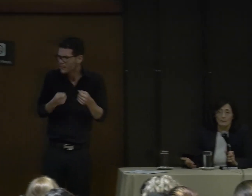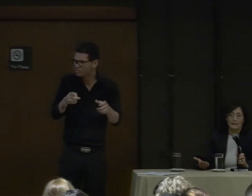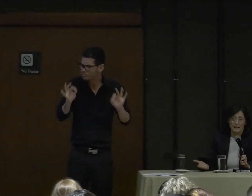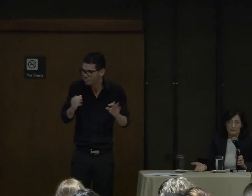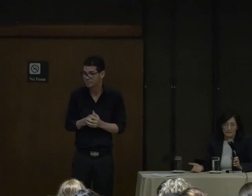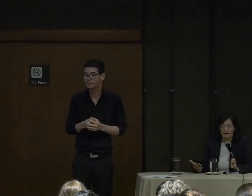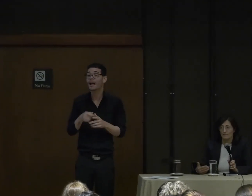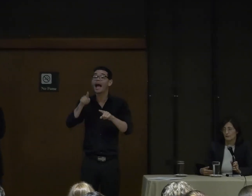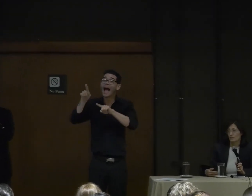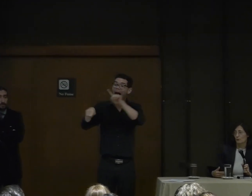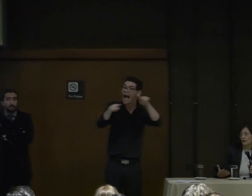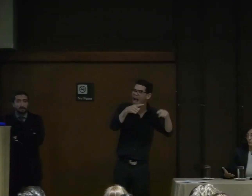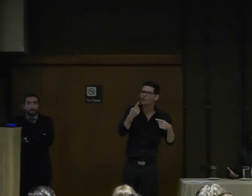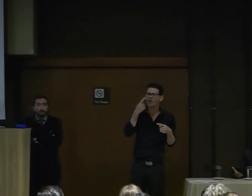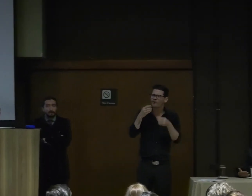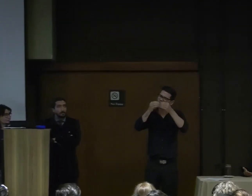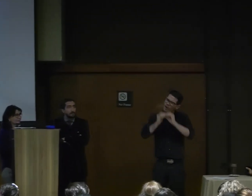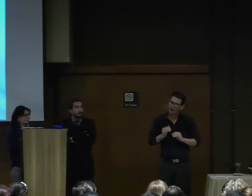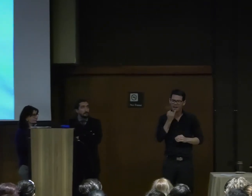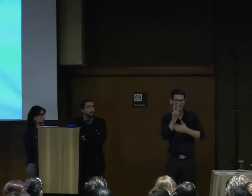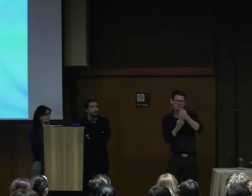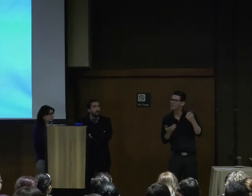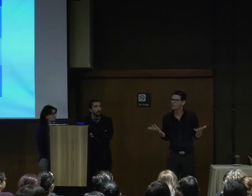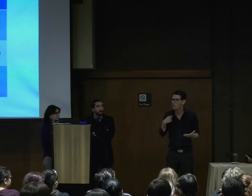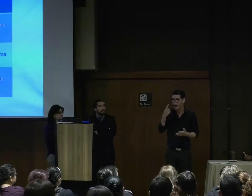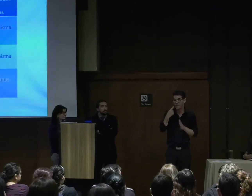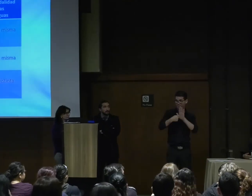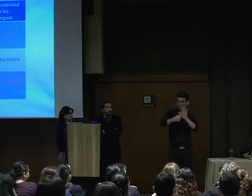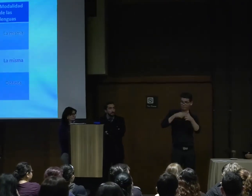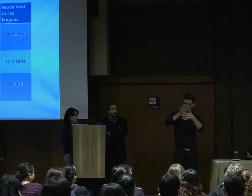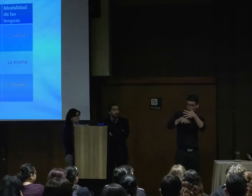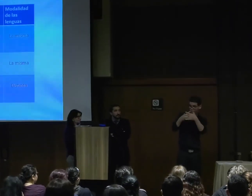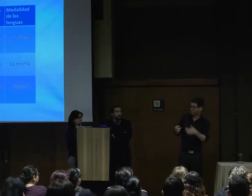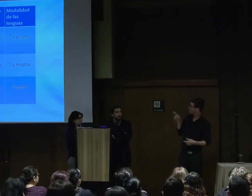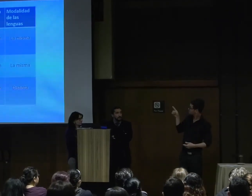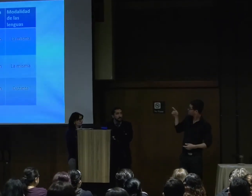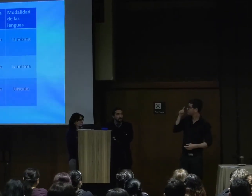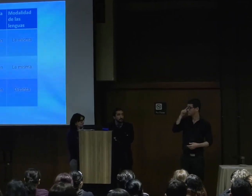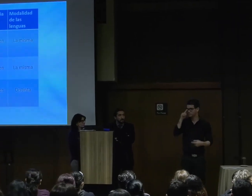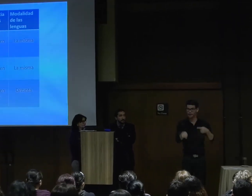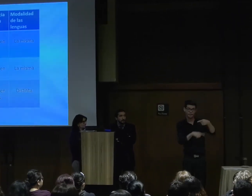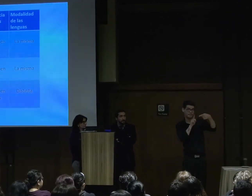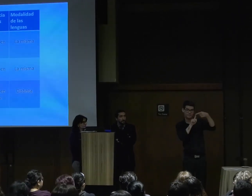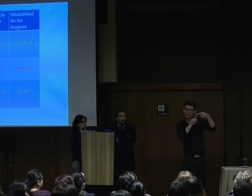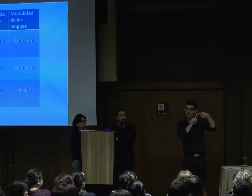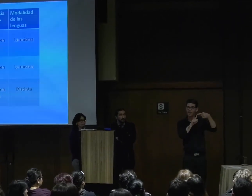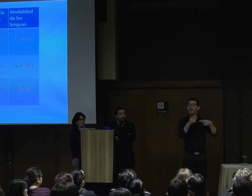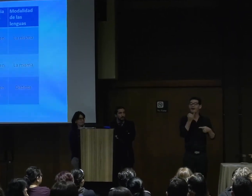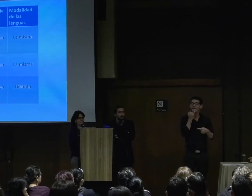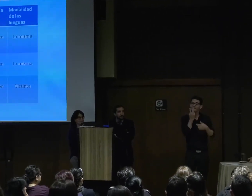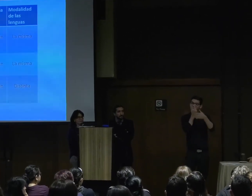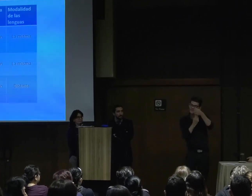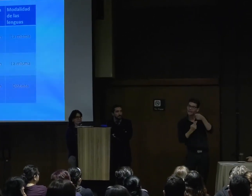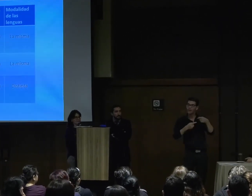Unidos se llaman de herencia, que son, por ejemplo, hijos de inmigrantes que aprenden una lengua hablada en la casa y luego en